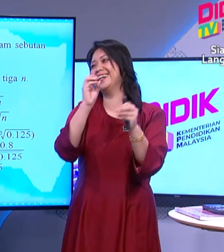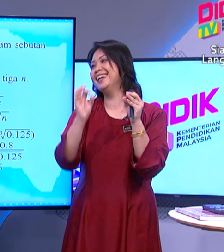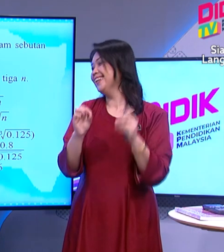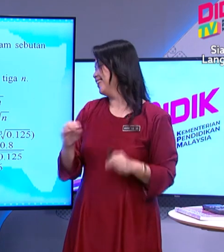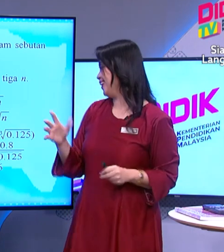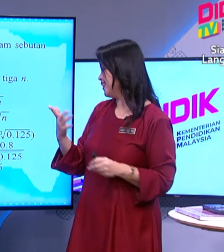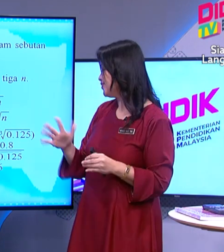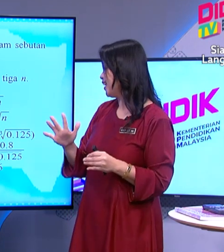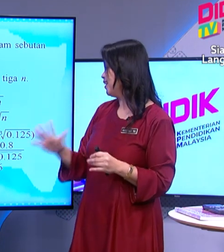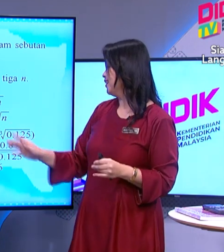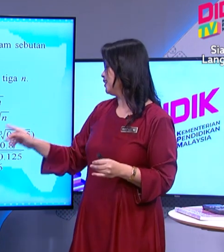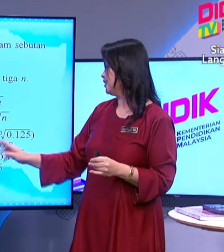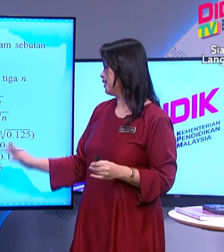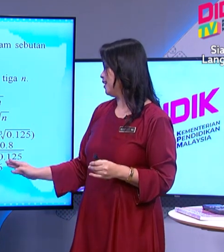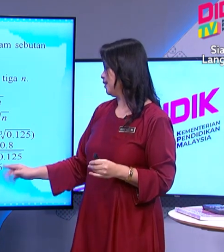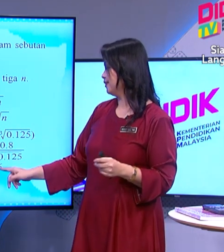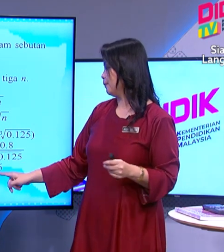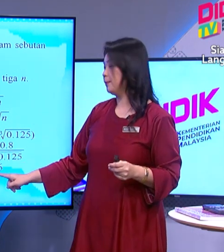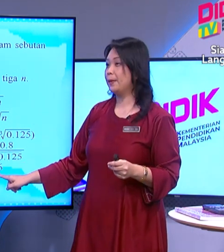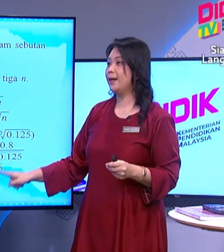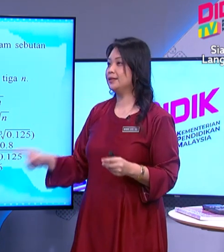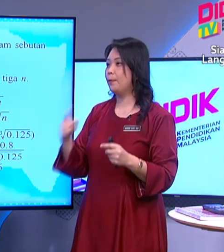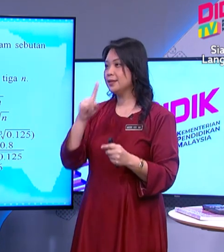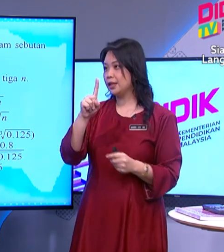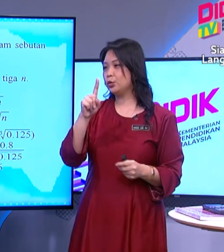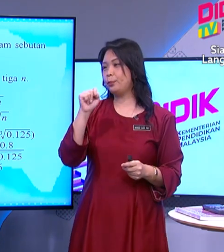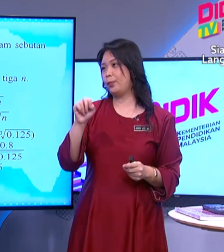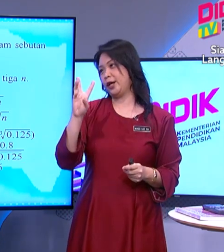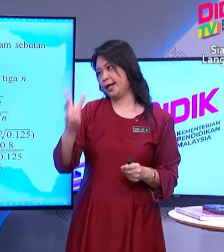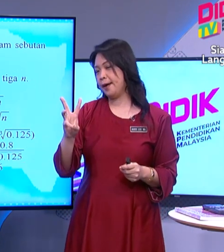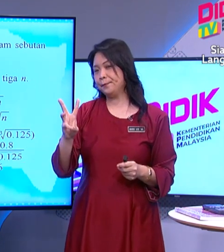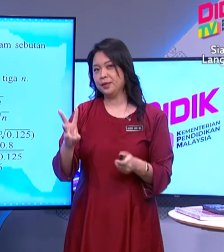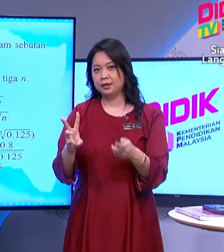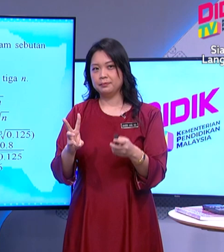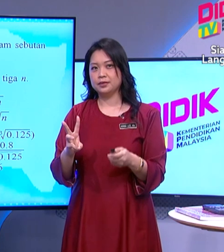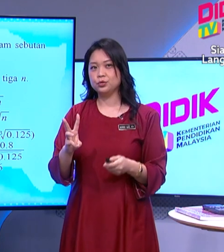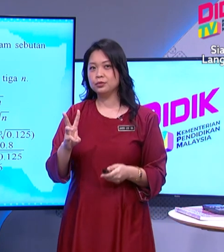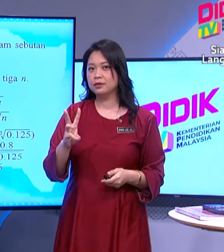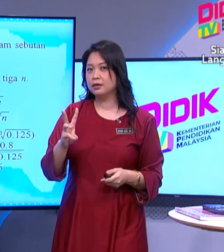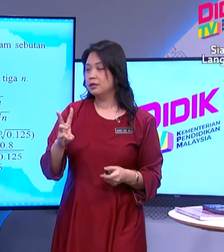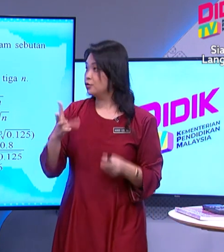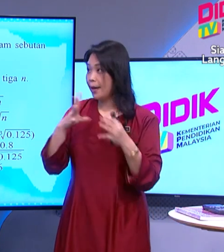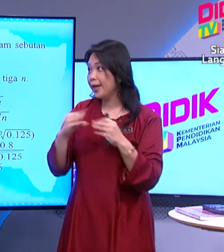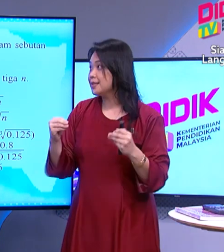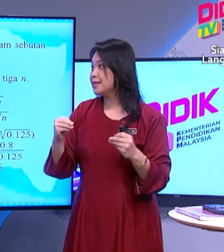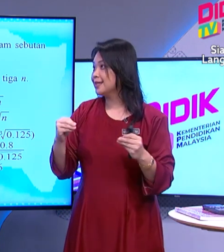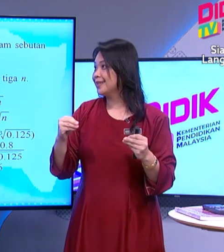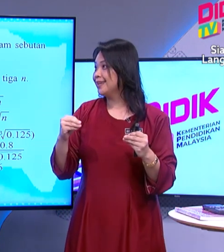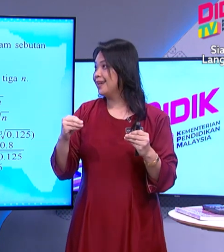Hehe oke sudah kita Bapak jawabnya satu puluh enam satu persatu sehabis Oke